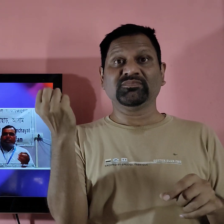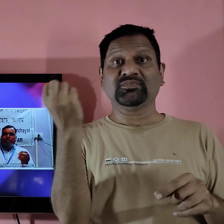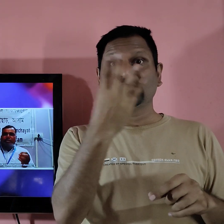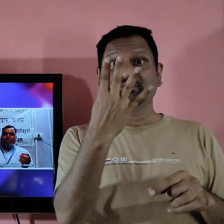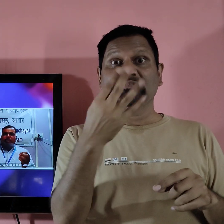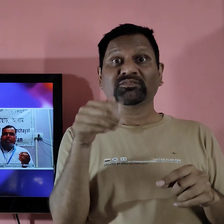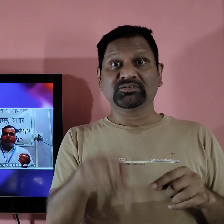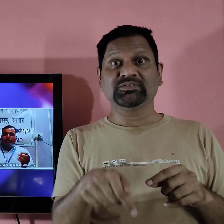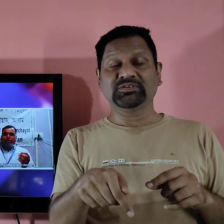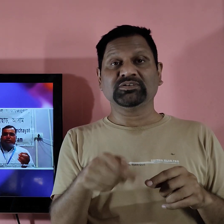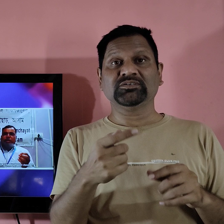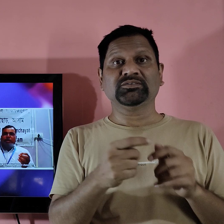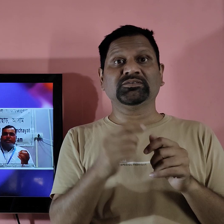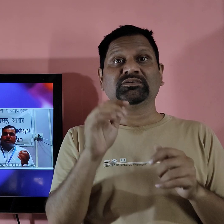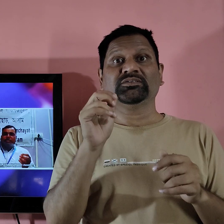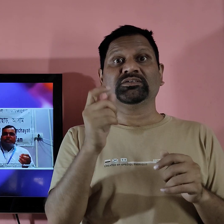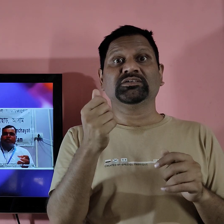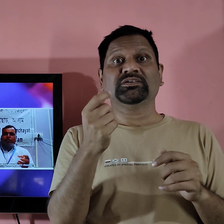का तनख्वाह